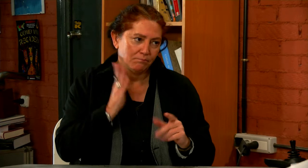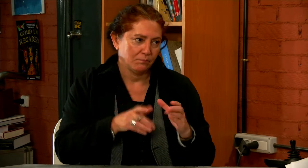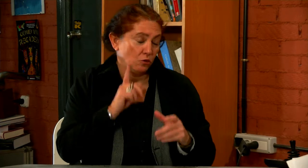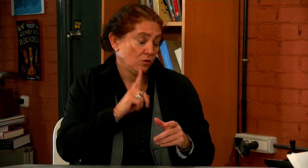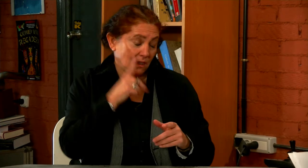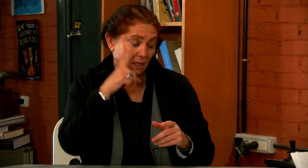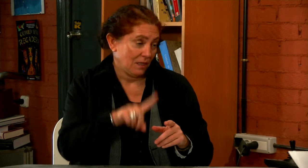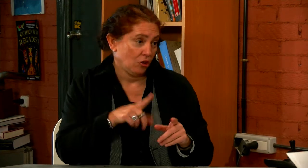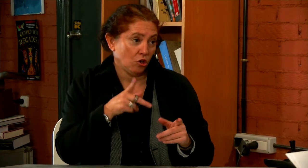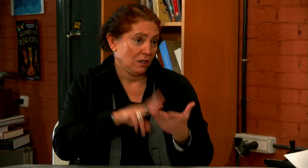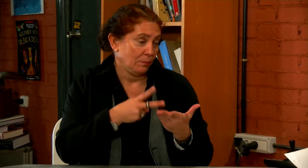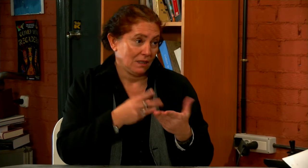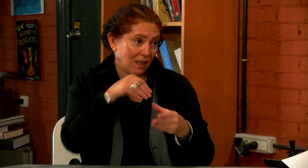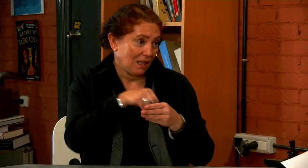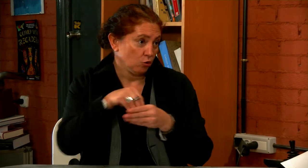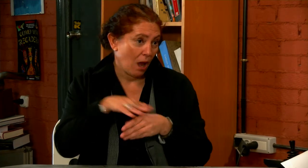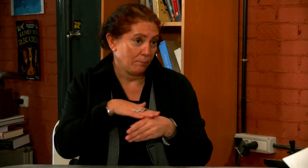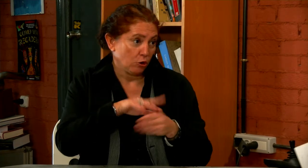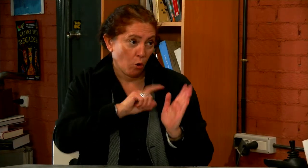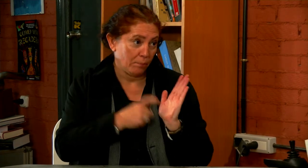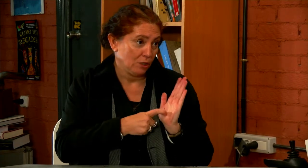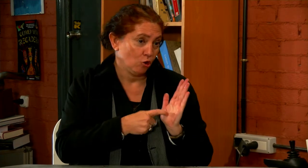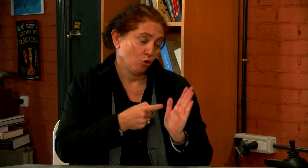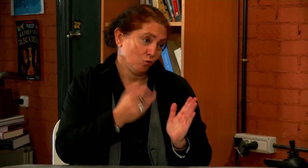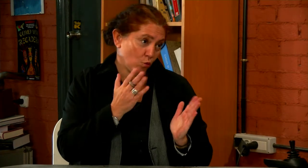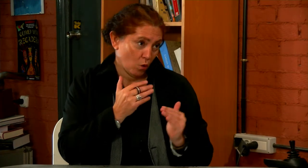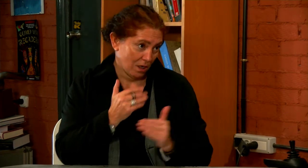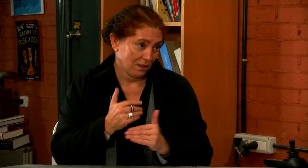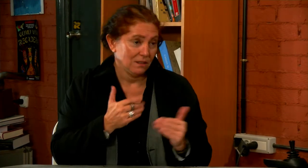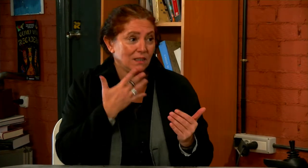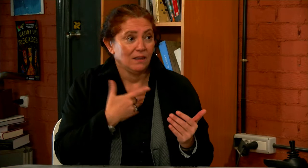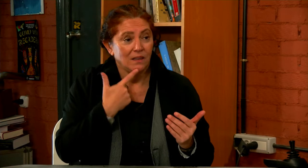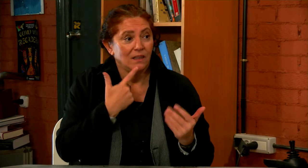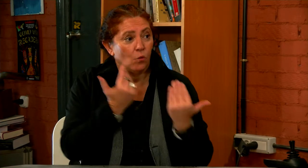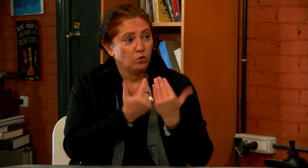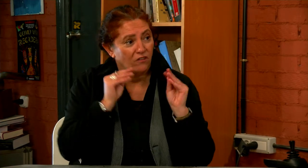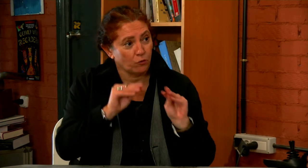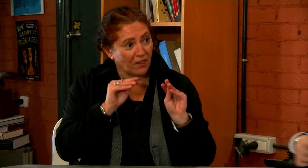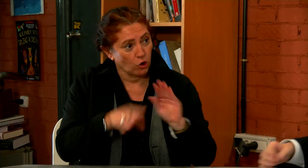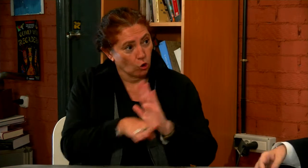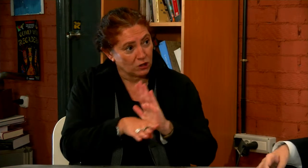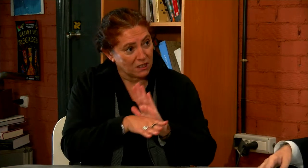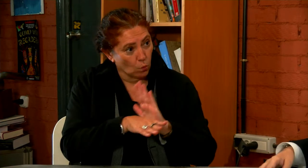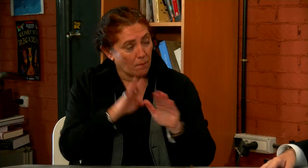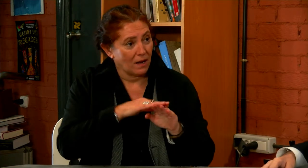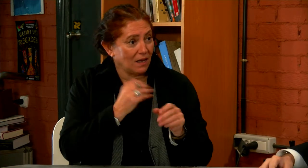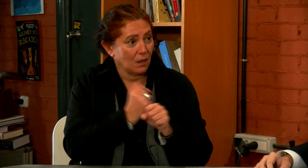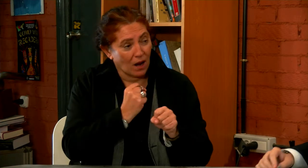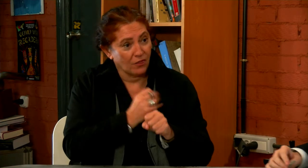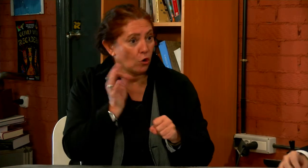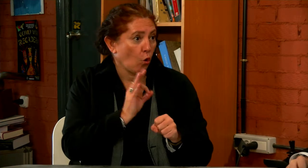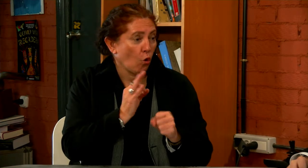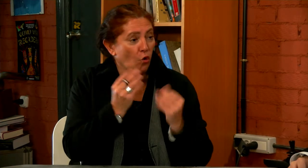del empleo, sobre todo dificultades en la comunicación, porque no hay intérpretes y no es accesible esa información ni los recursos son